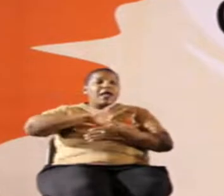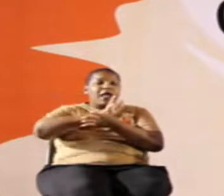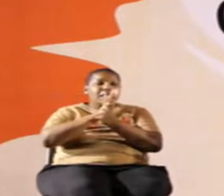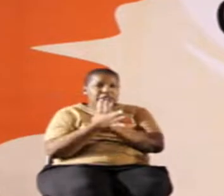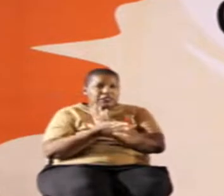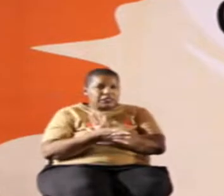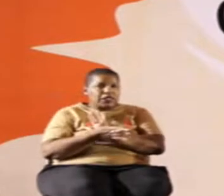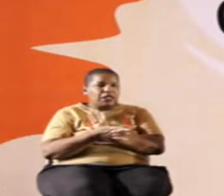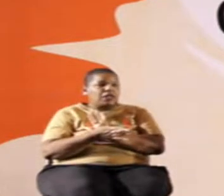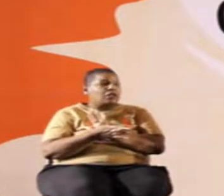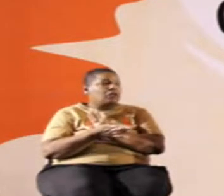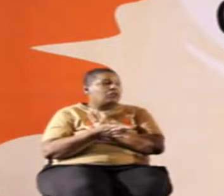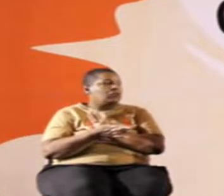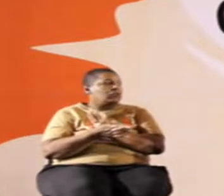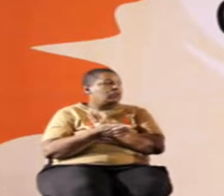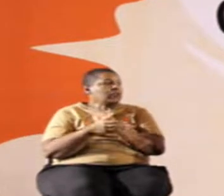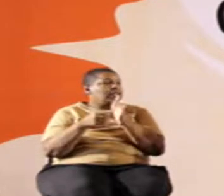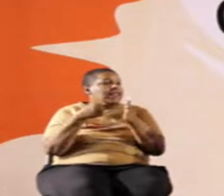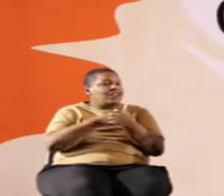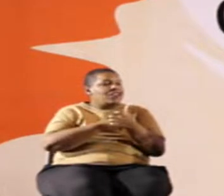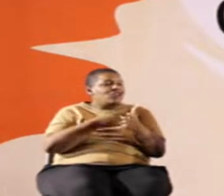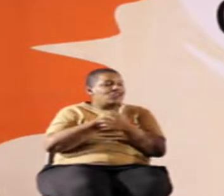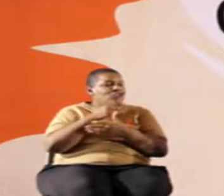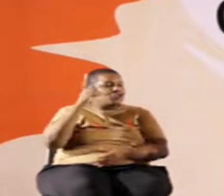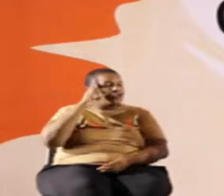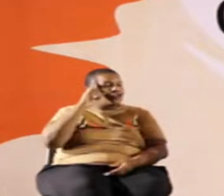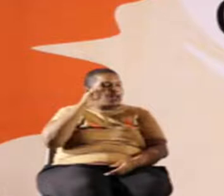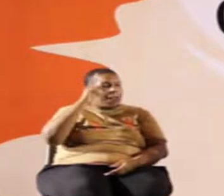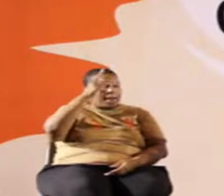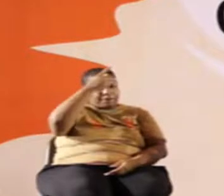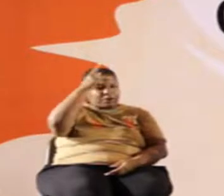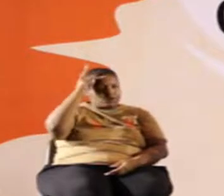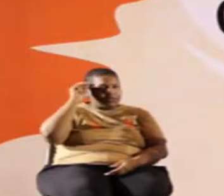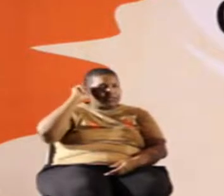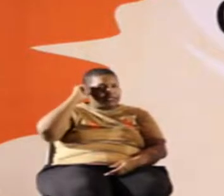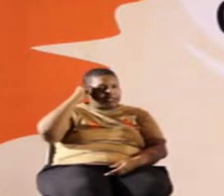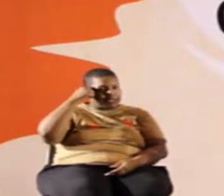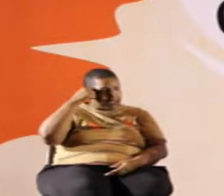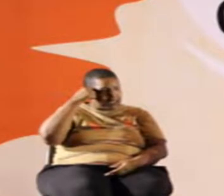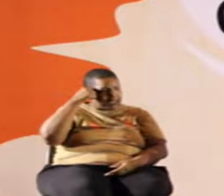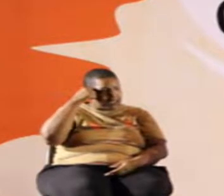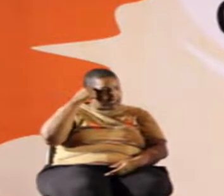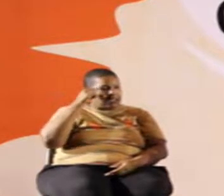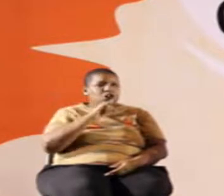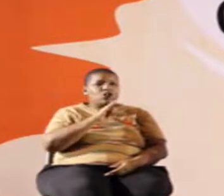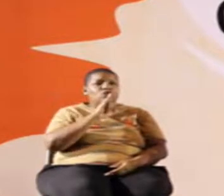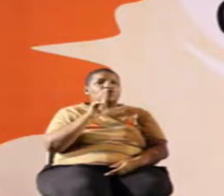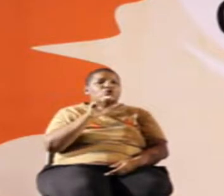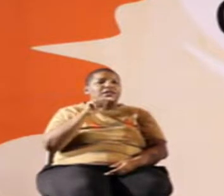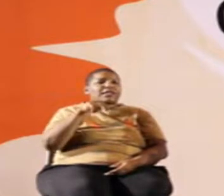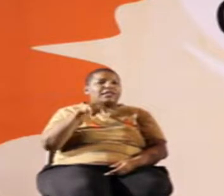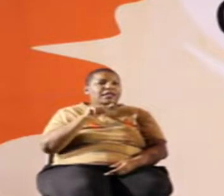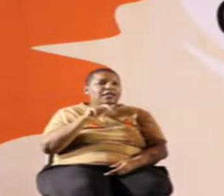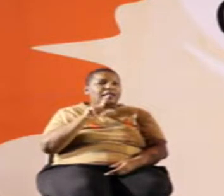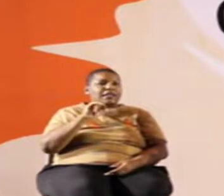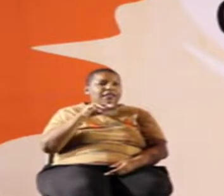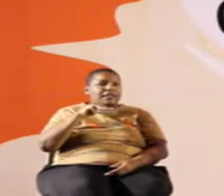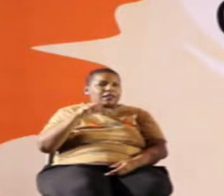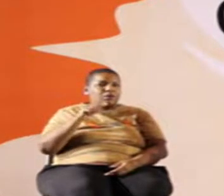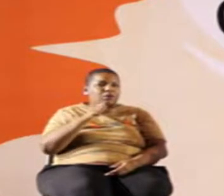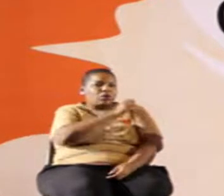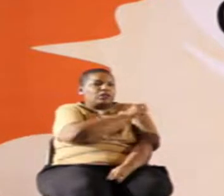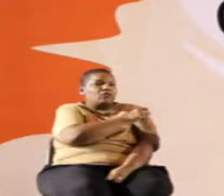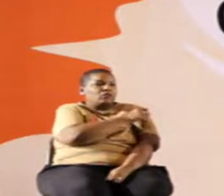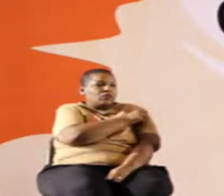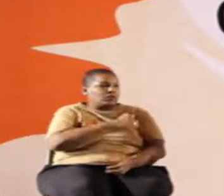raciais enfrentadas todos os dias por pessoas negras? Júlia Lima Barros, estudante, oitavo